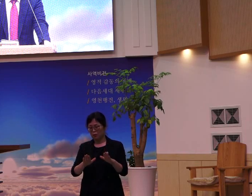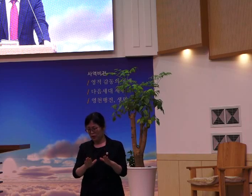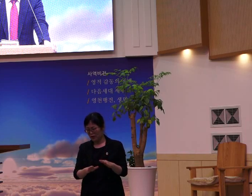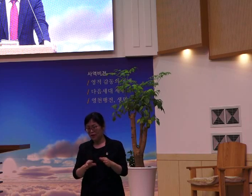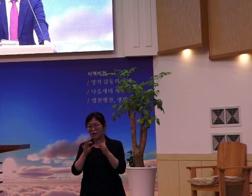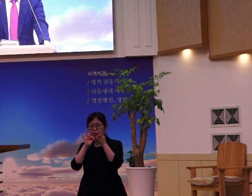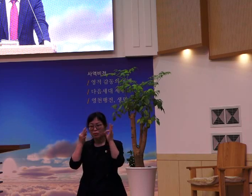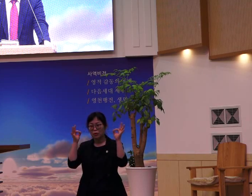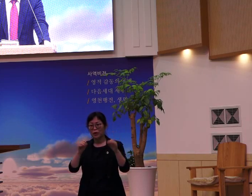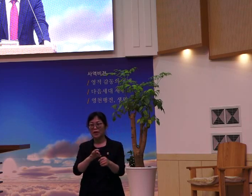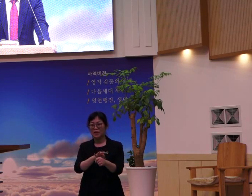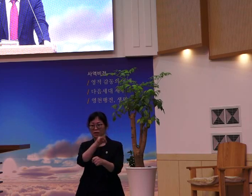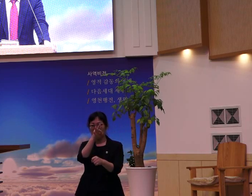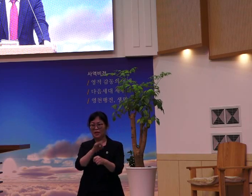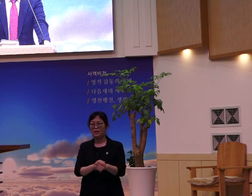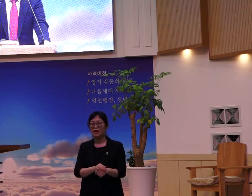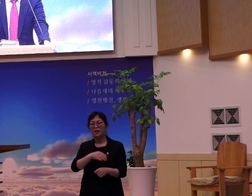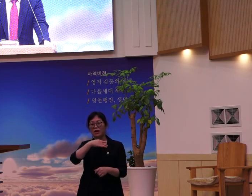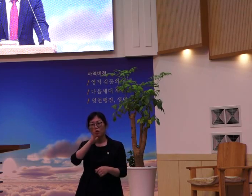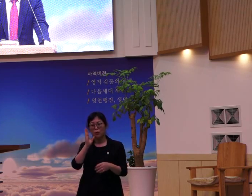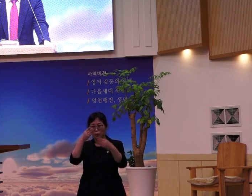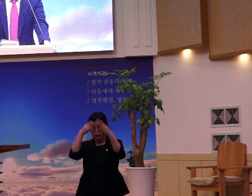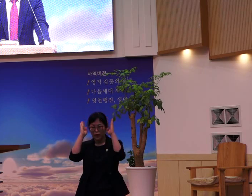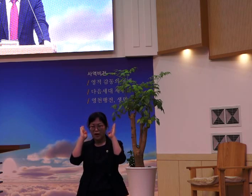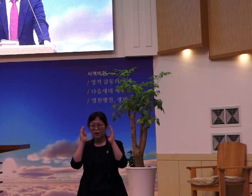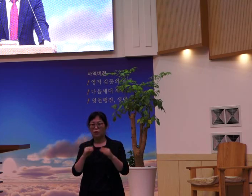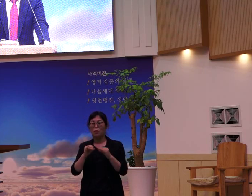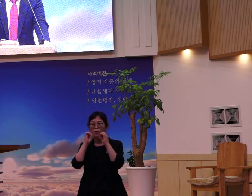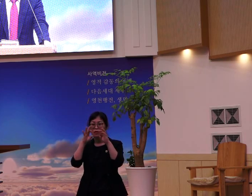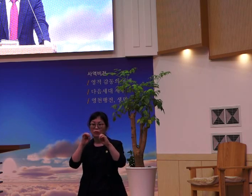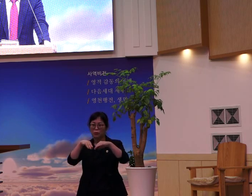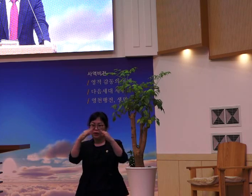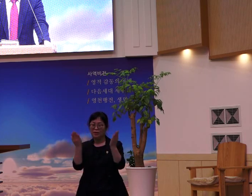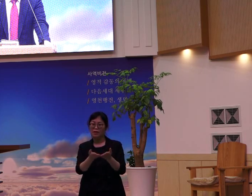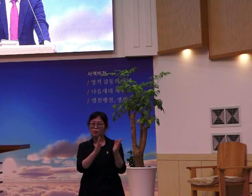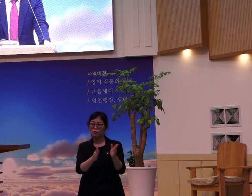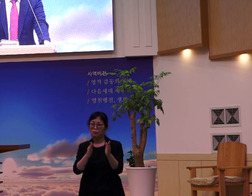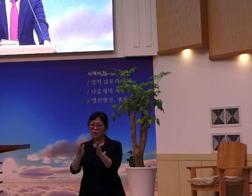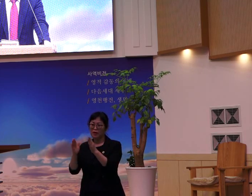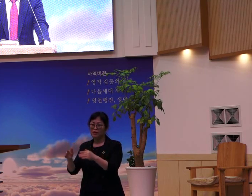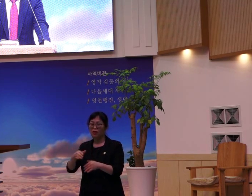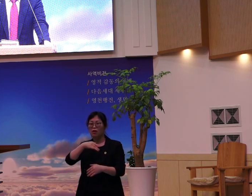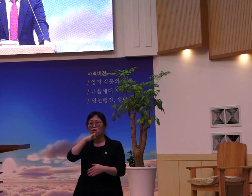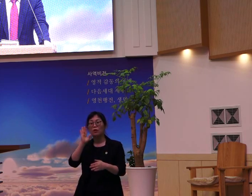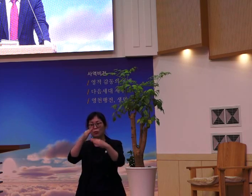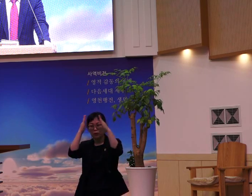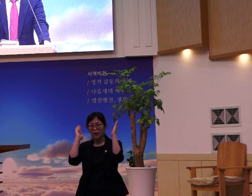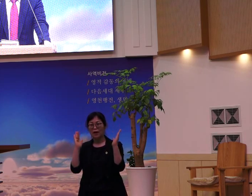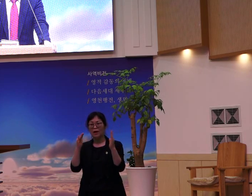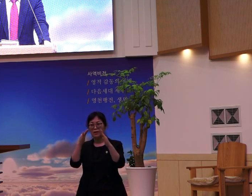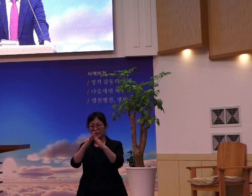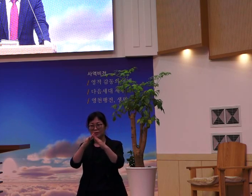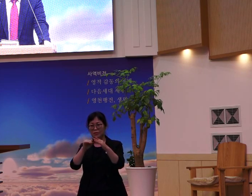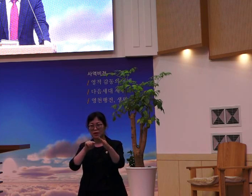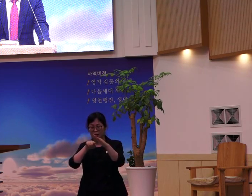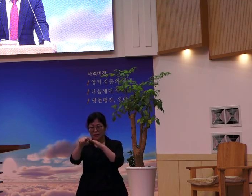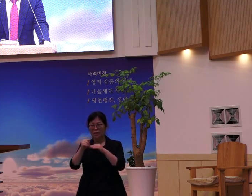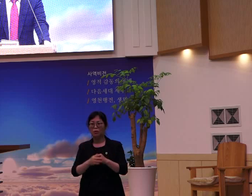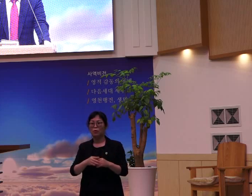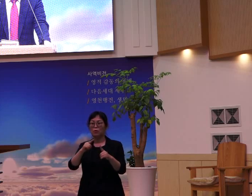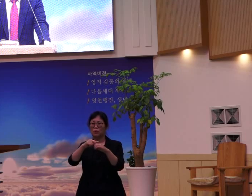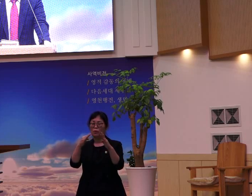전도대에 모여서 준비를 하고 작은 선물을 가지고 경로대 학생들을 어르신들을 찾아가고 또 교회